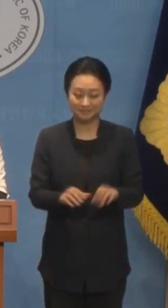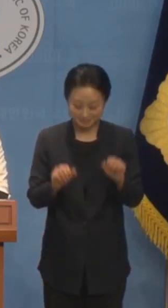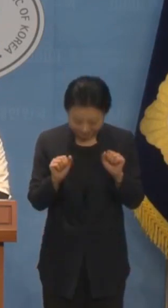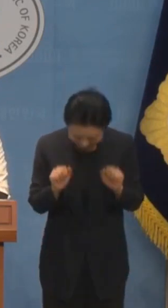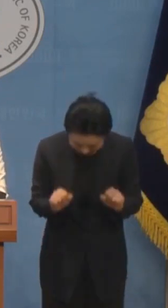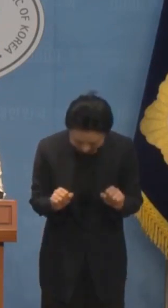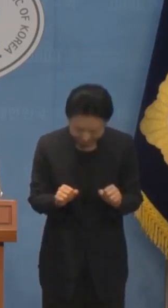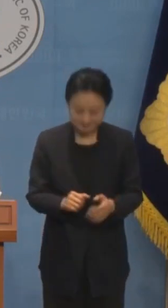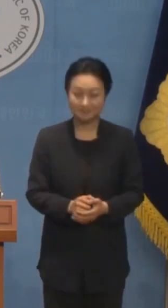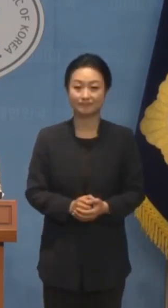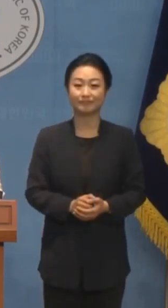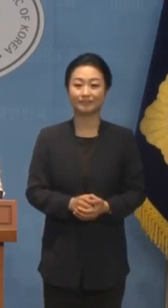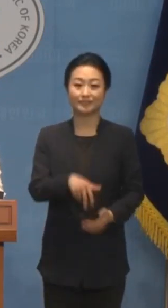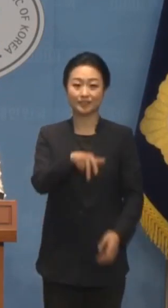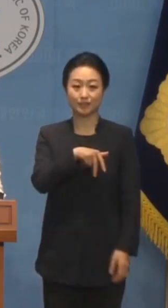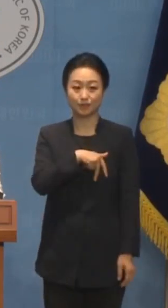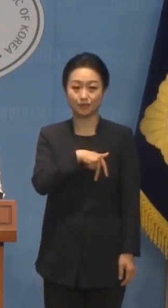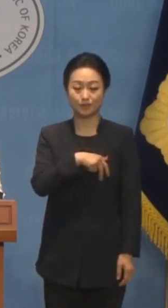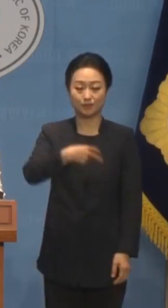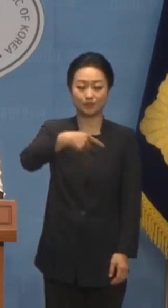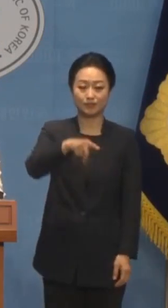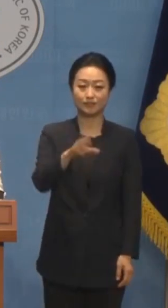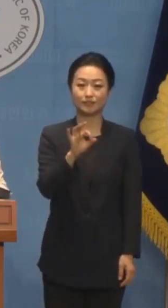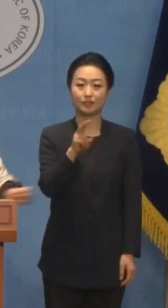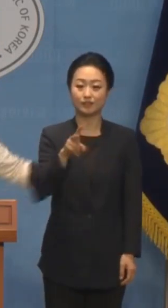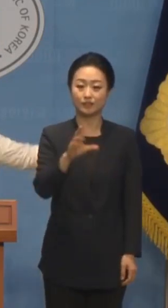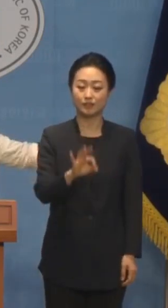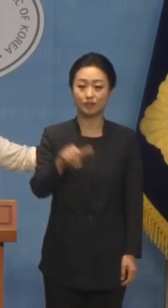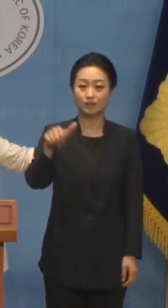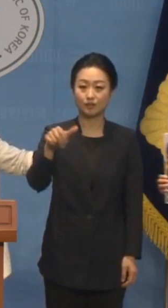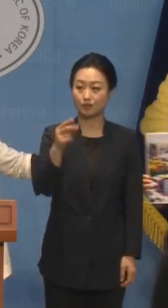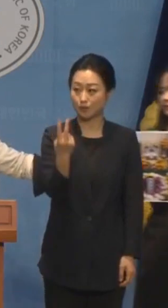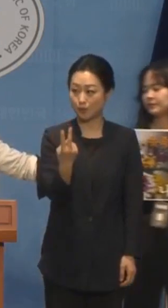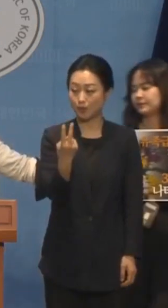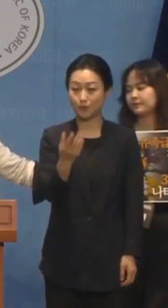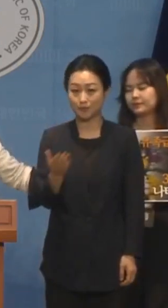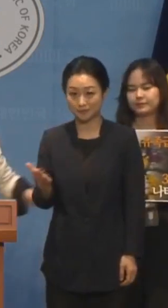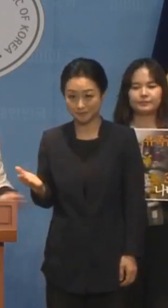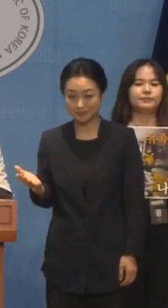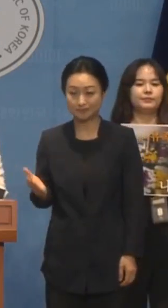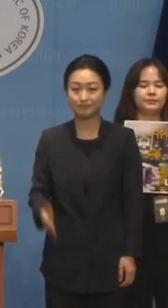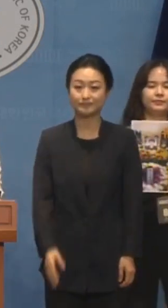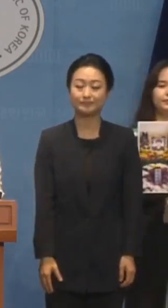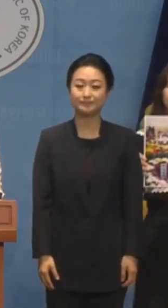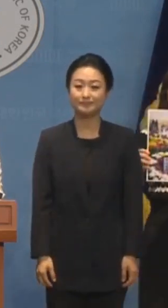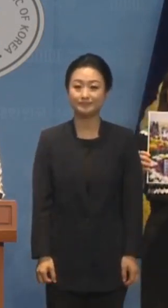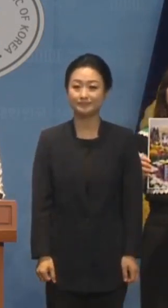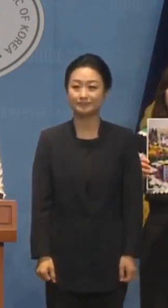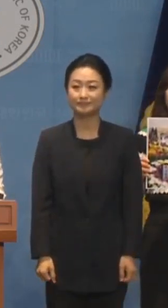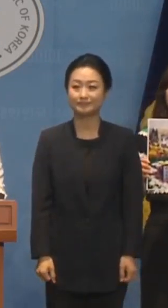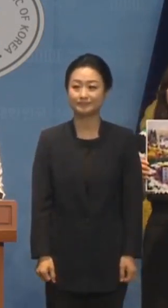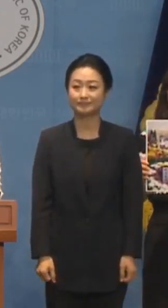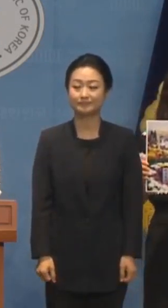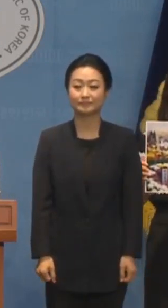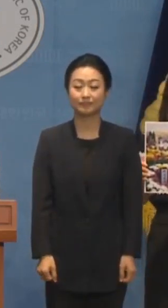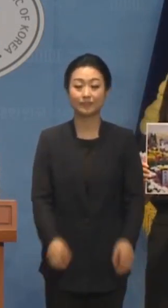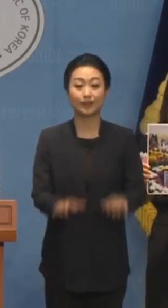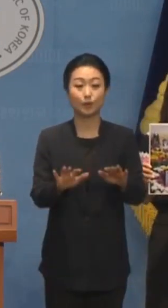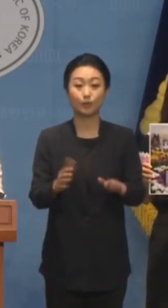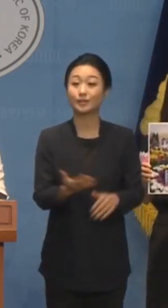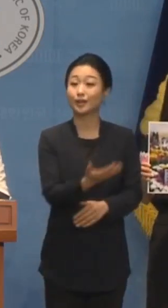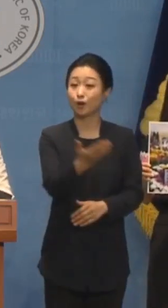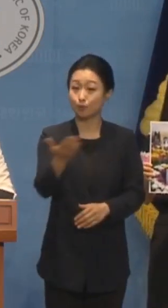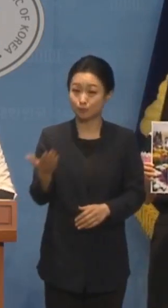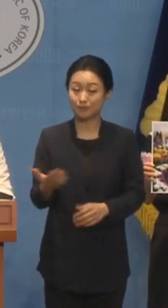인사드리겠습니다. 국회의원 서영교입니다. 이렇게 딱 잘 붙어서. 오늘은